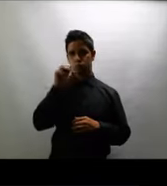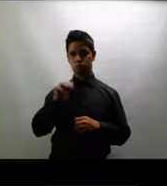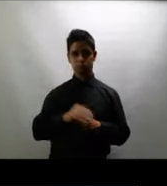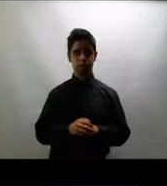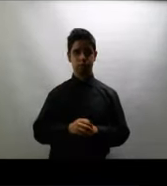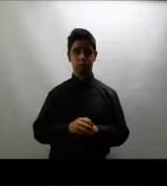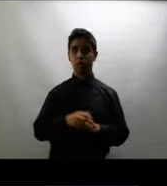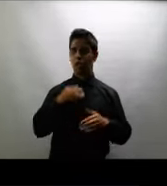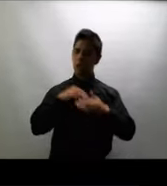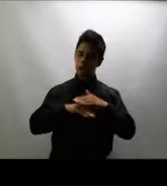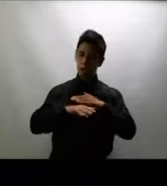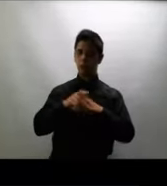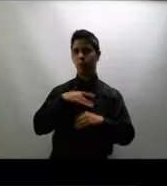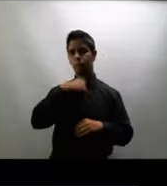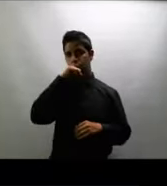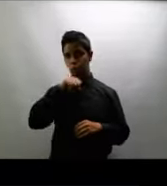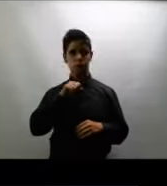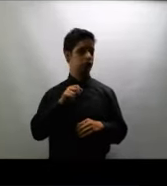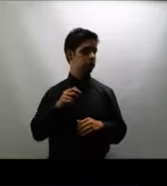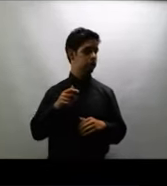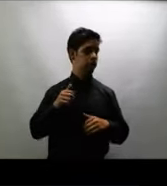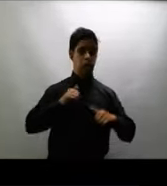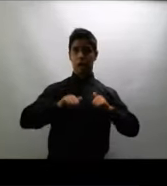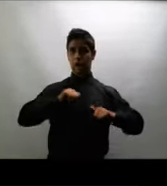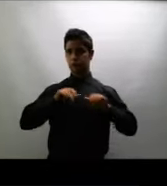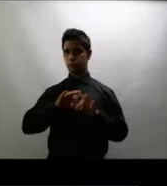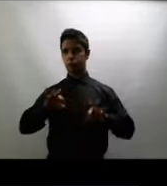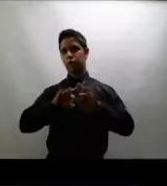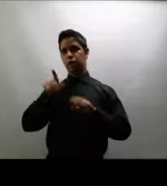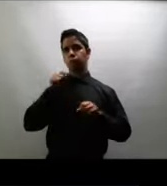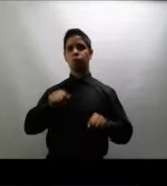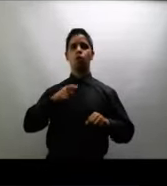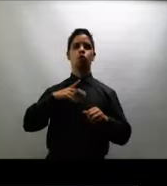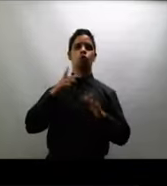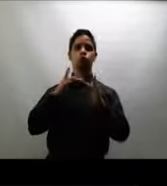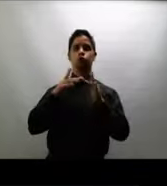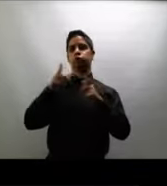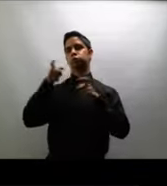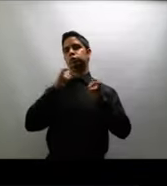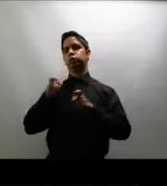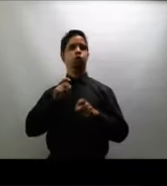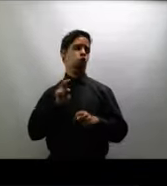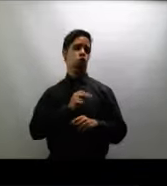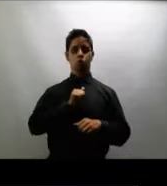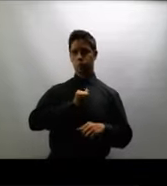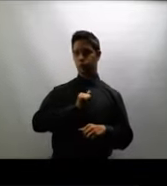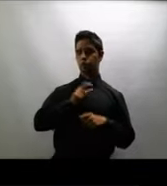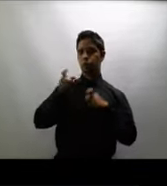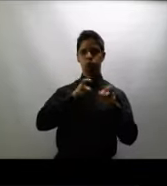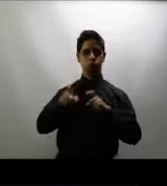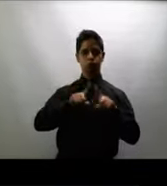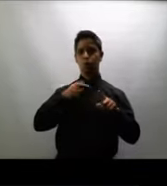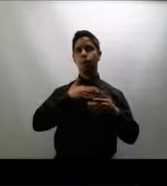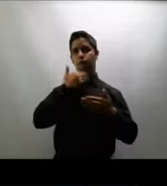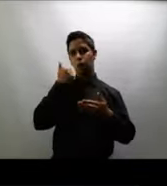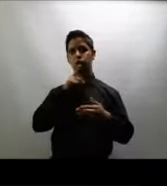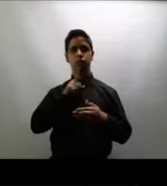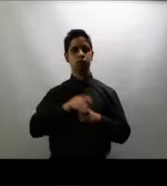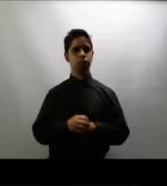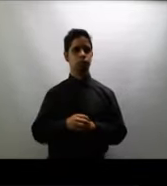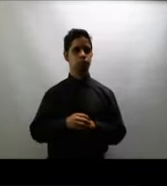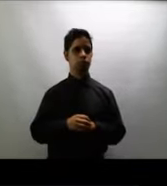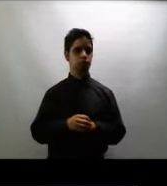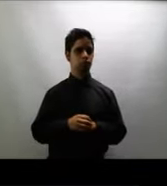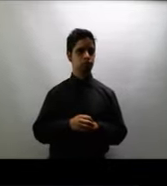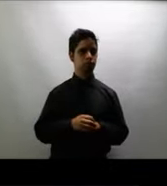Nosotros no somos como los grandes artistas que tienen gente que les maneja la página, ¿no? Nosotros van a manejar una nosotros. Pero es mucho mejor. Sí,